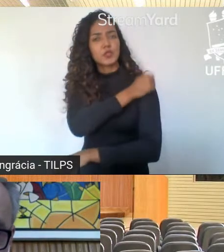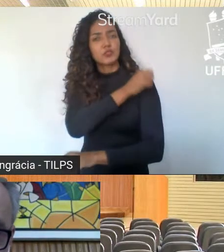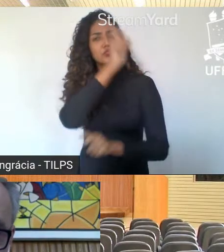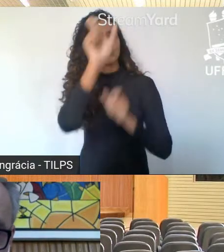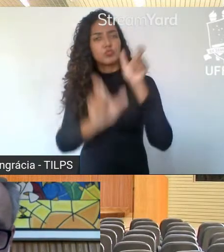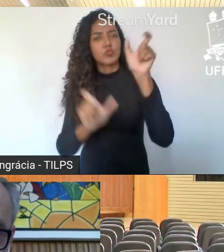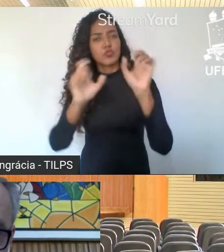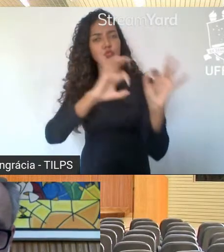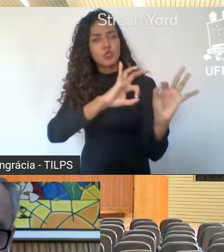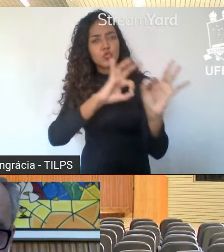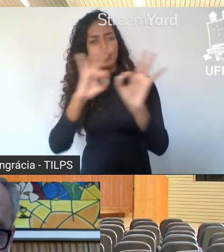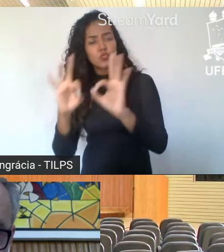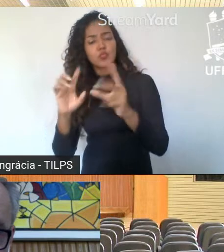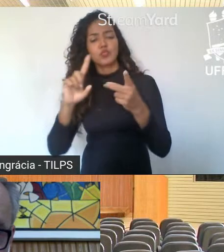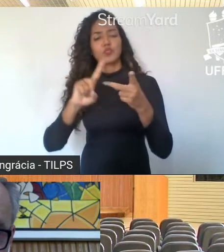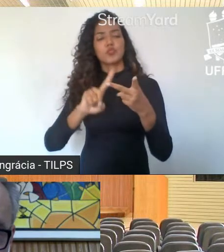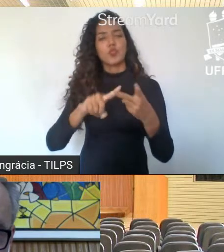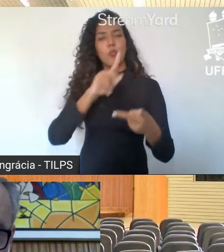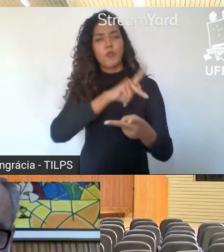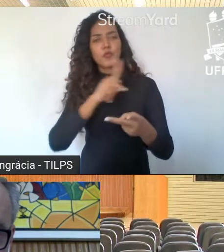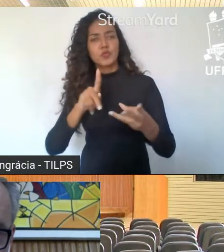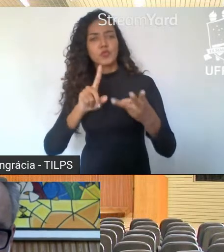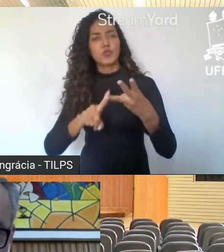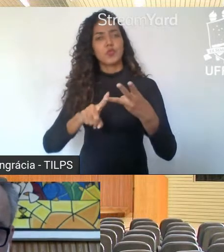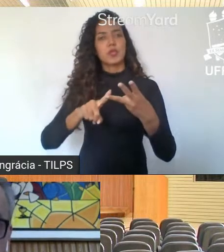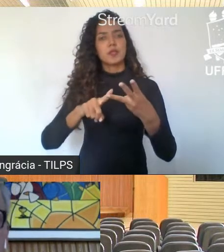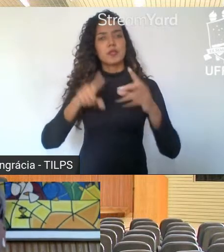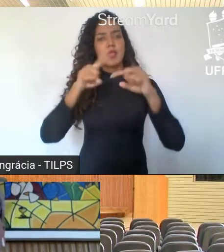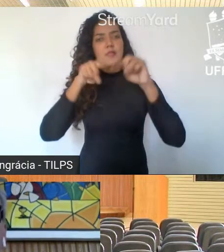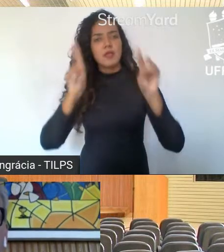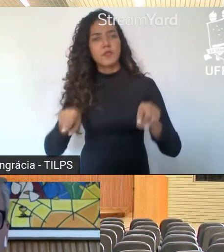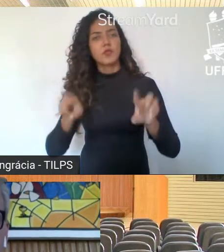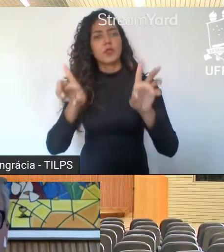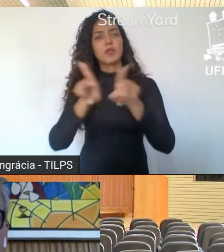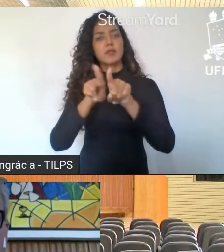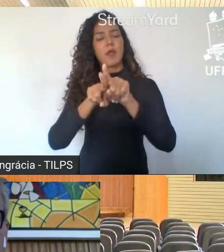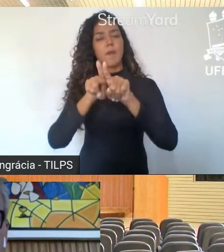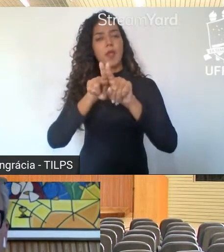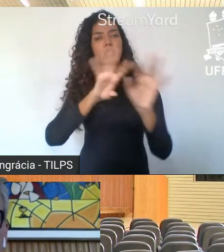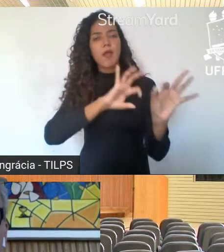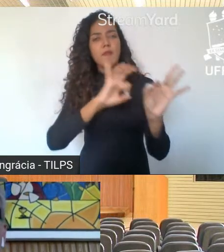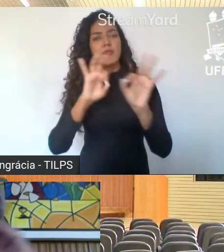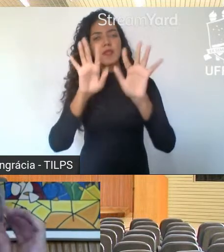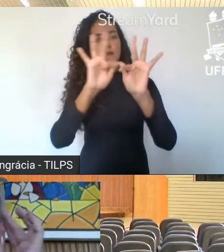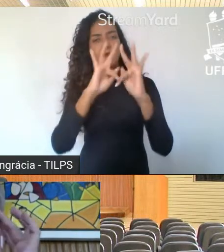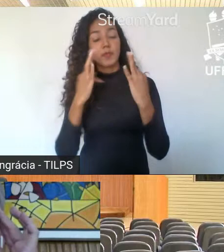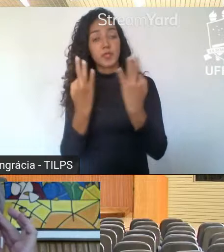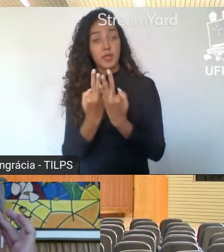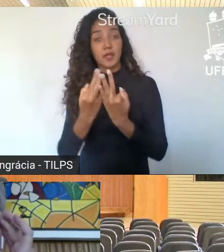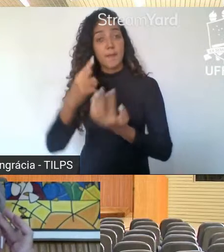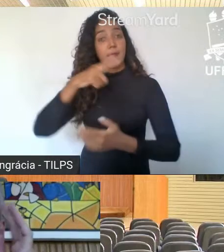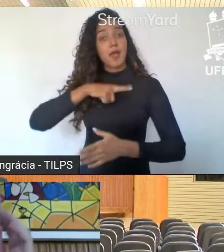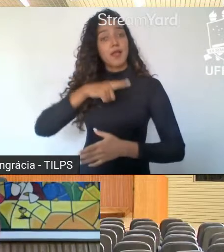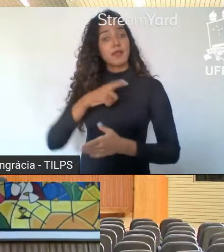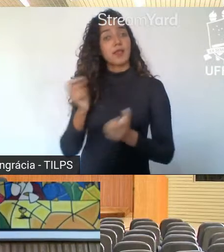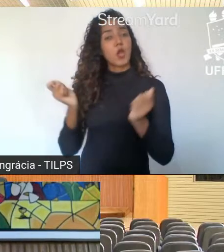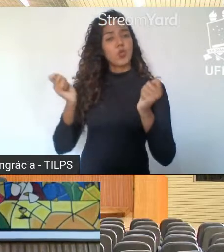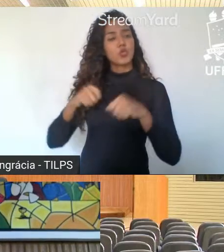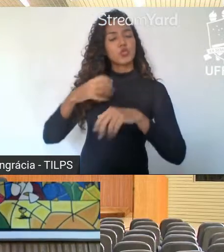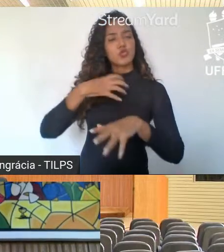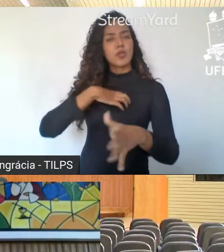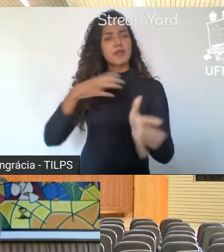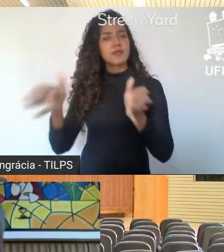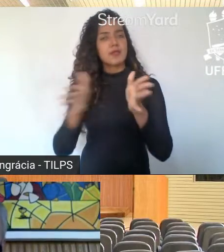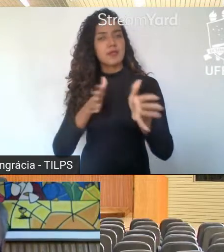professores, servidores e familiares. Para oferecer melhores condições de acessibilidade comunicacional às pessoas surdas,